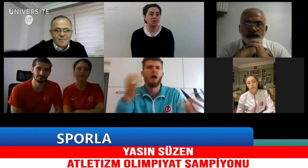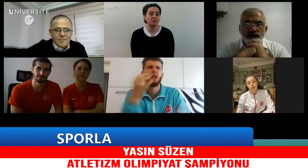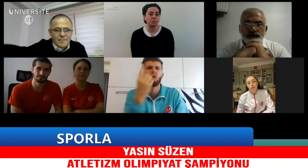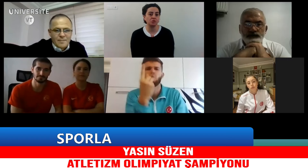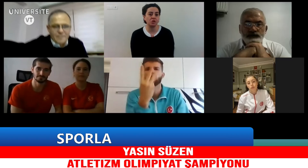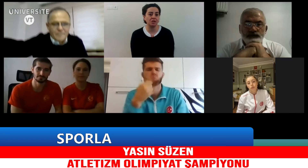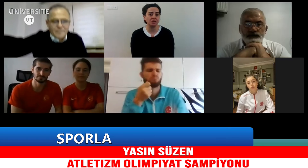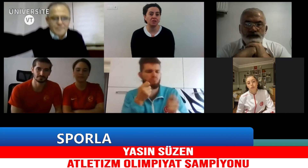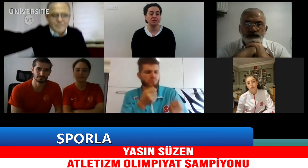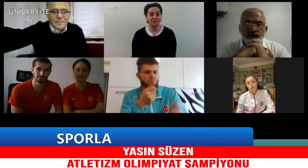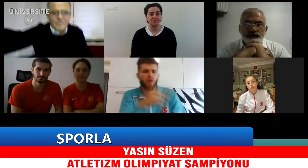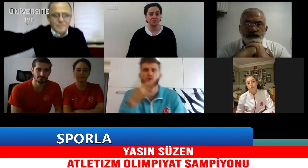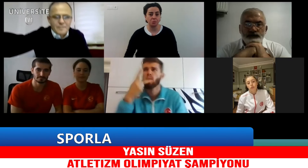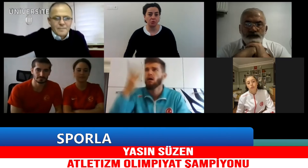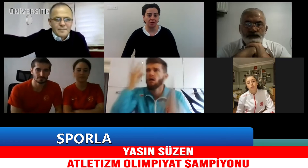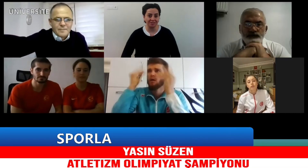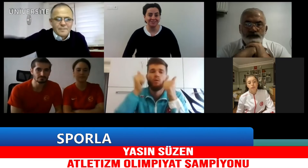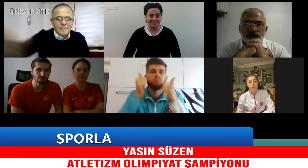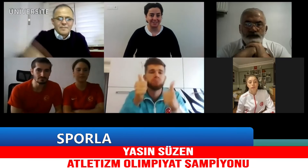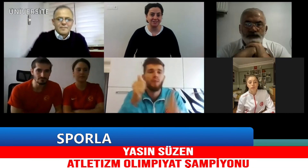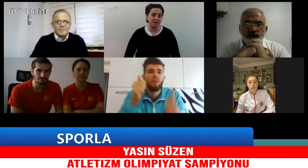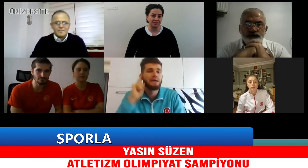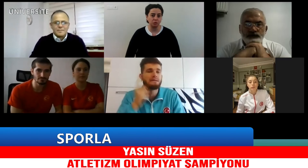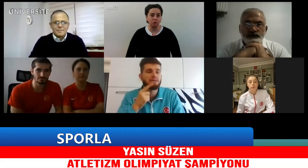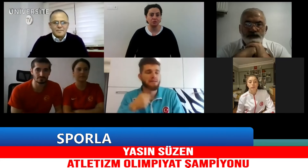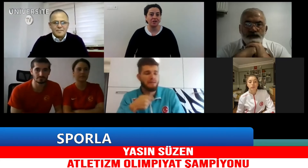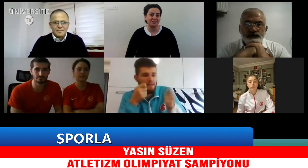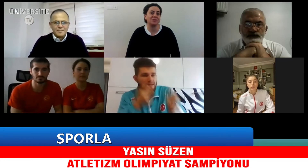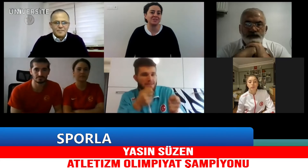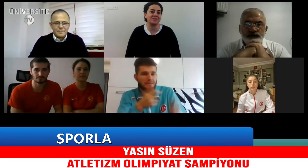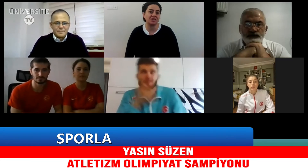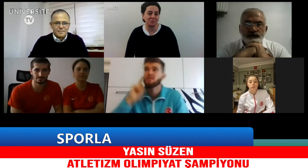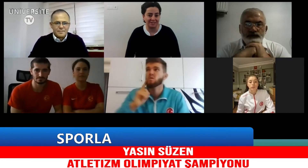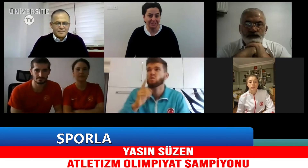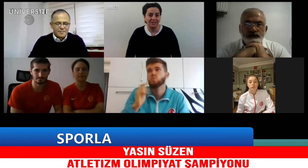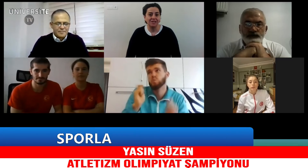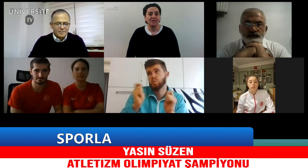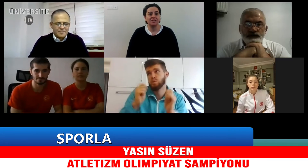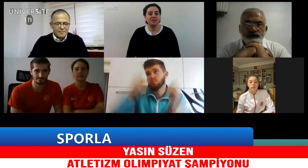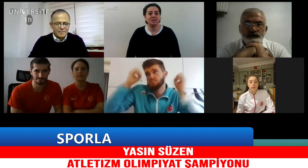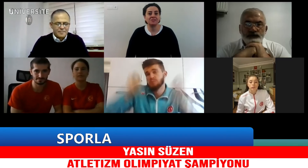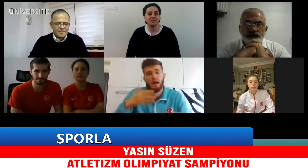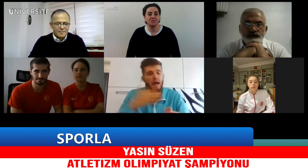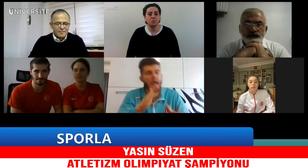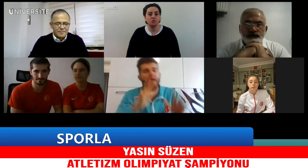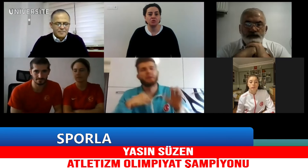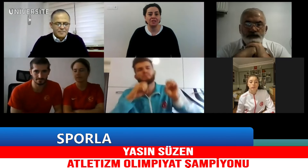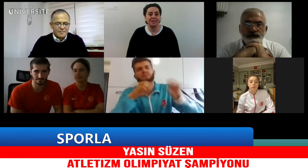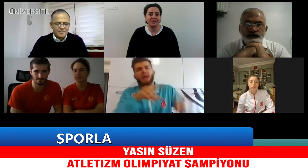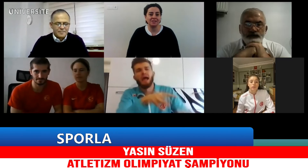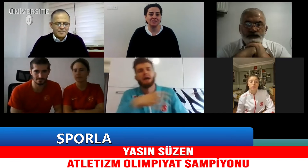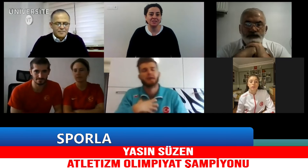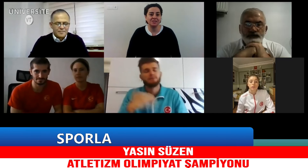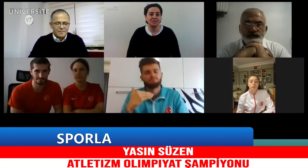Çünkü dünyanın sporcularla sarı spor aynı değil ya da aynı kültür ve altyapıya da sahip değil. Sarı